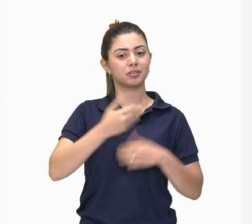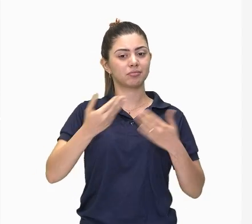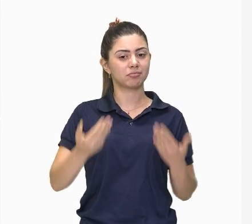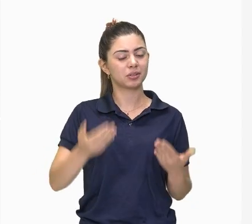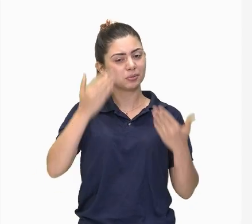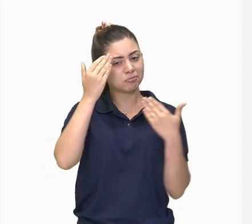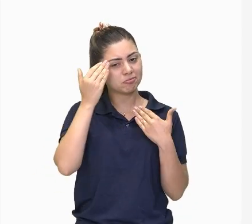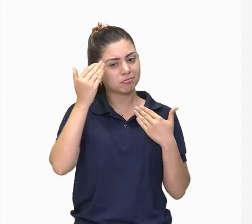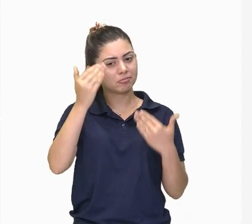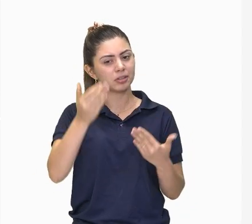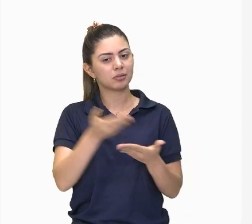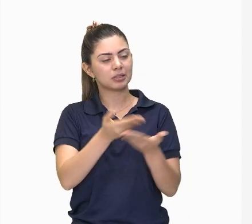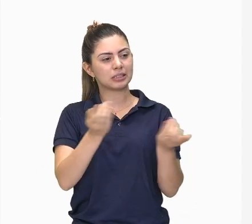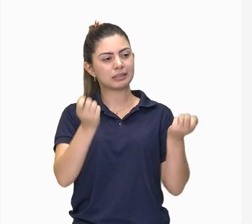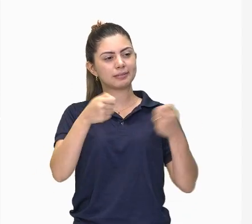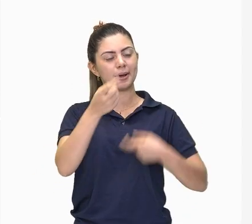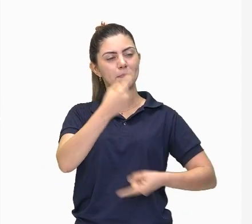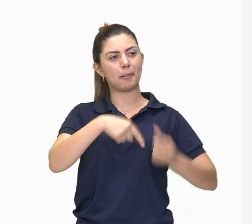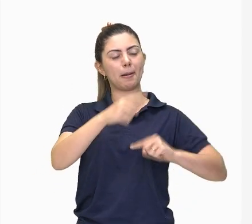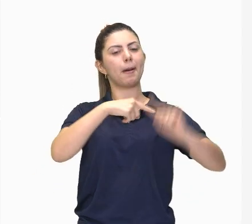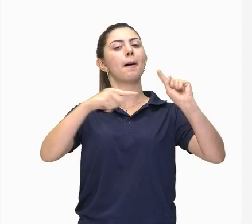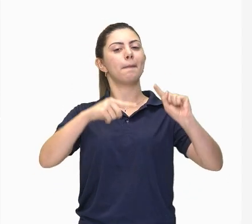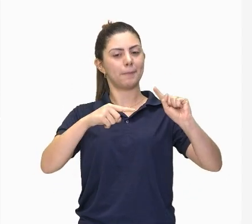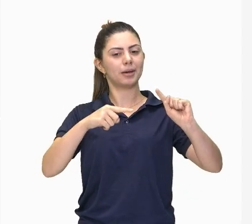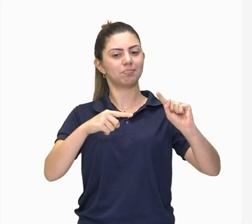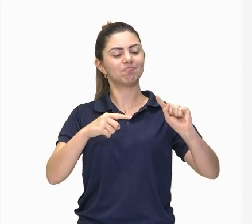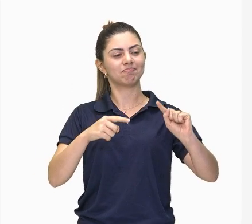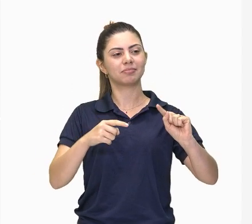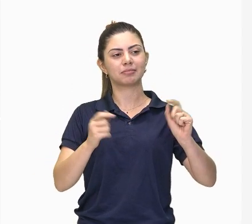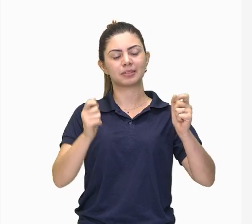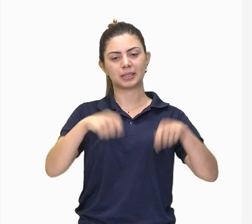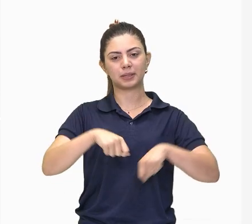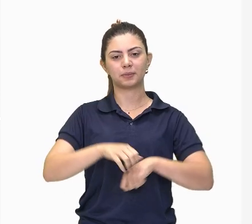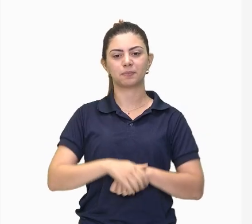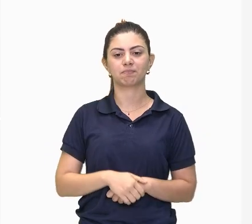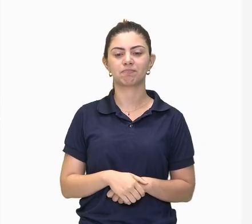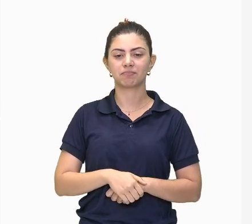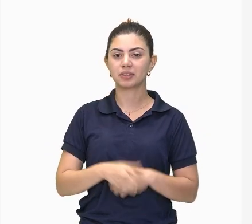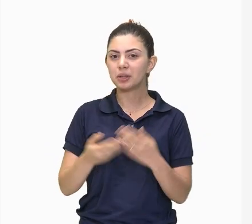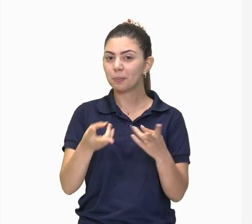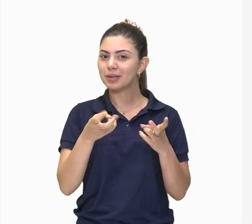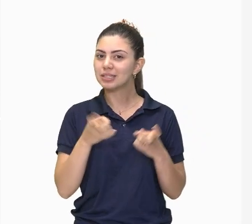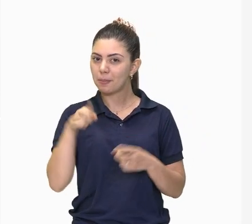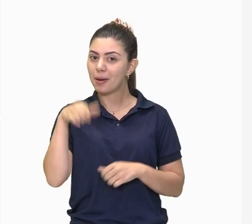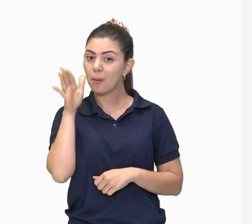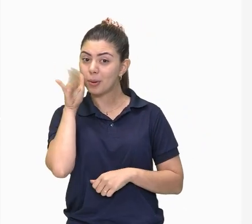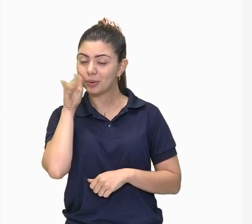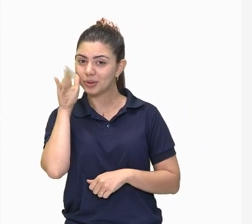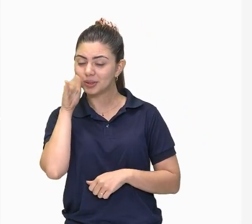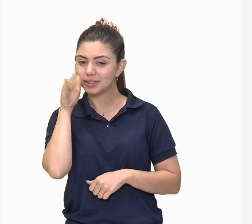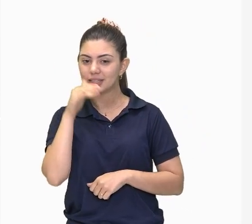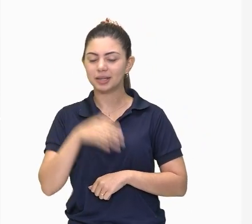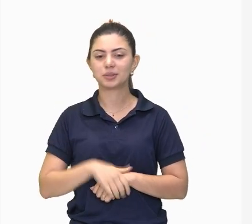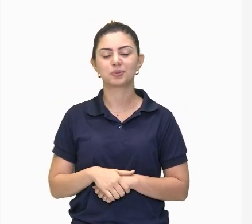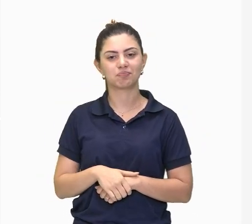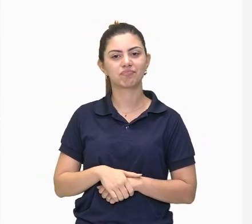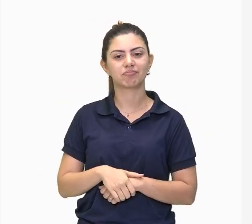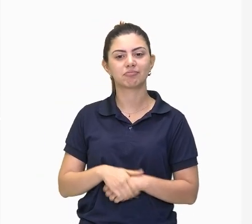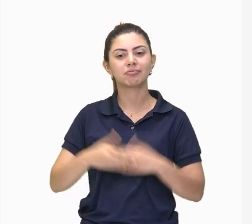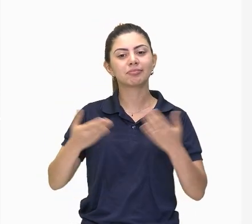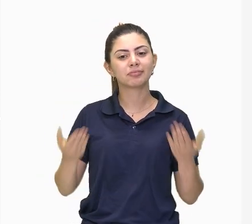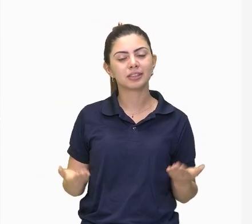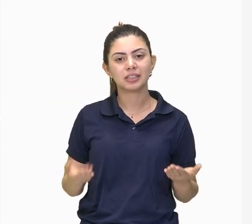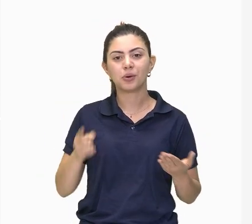que atinja a sua grandeza e a merecida prosperidade. Então, veja que é uma curiosidade. E aí, quando há a